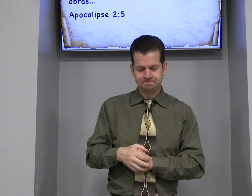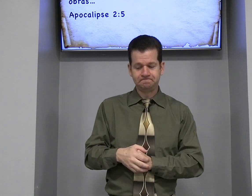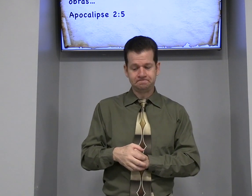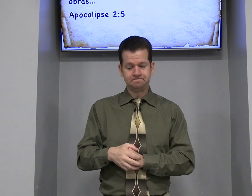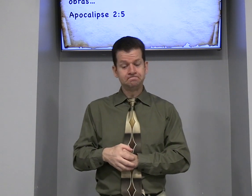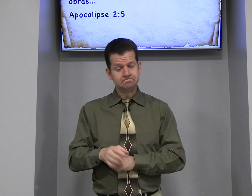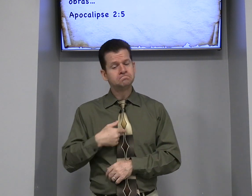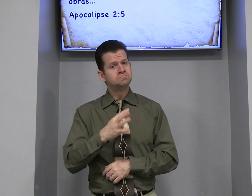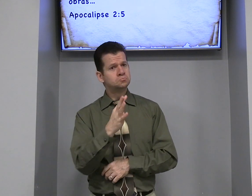até